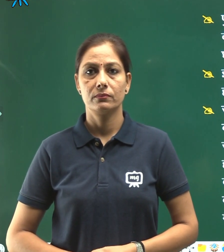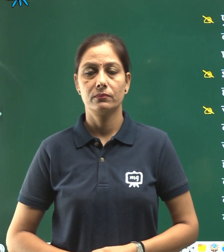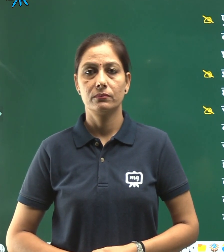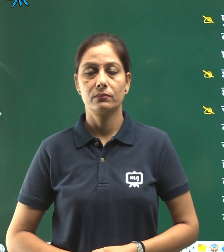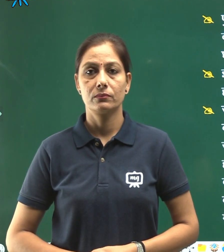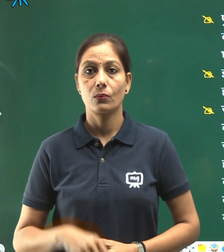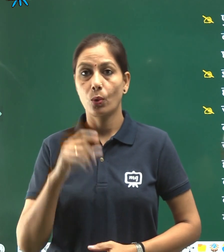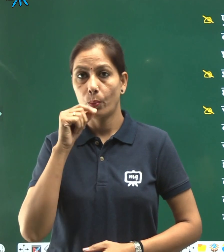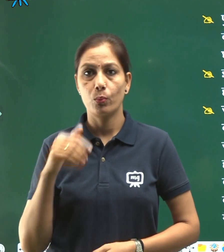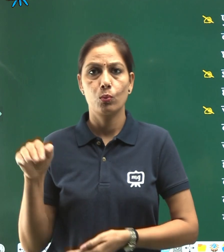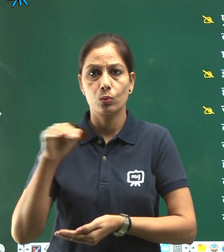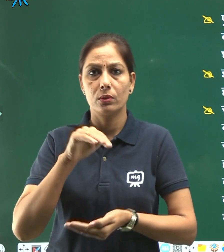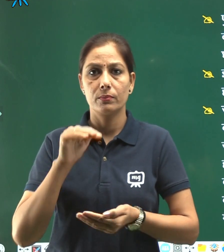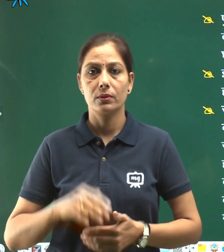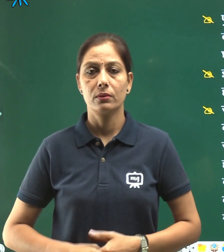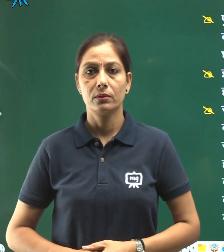पुत्र भी